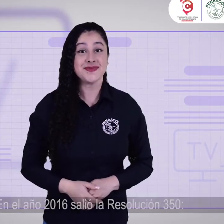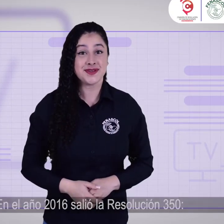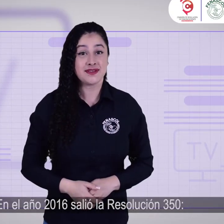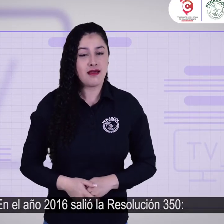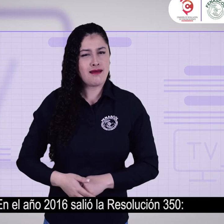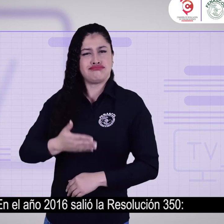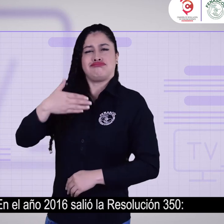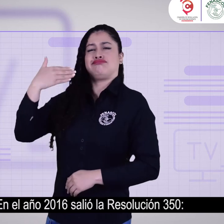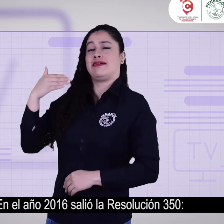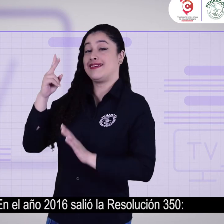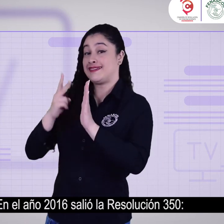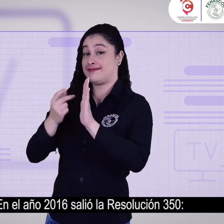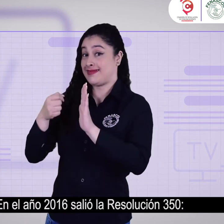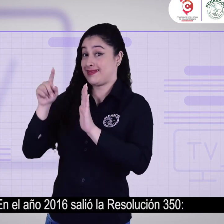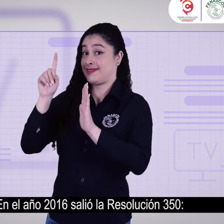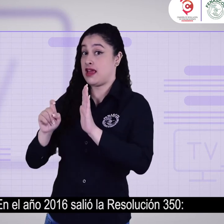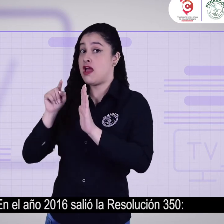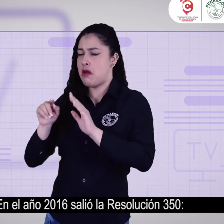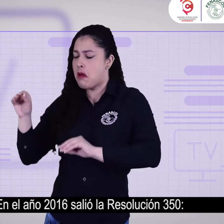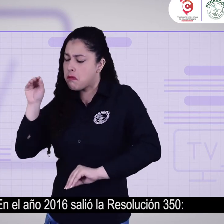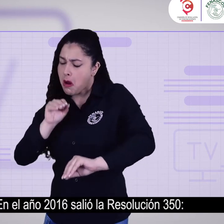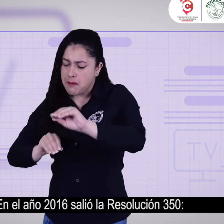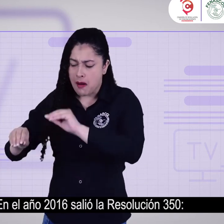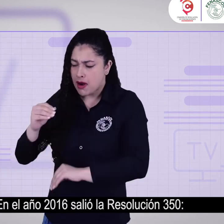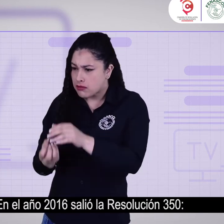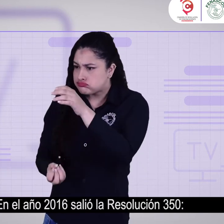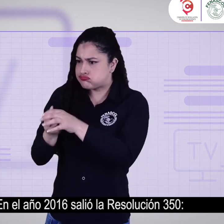En el año 2016 salió la resolución 350.